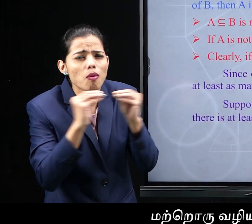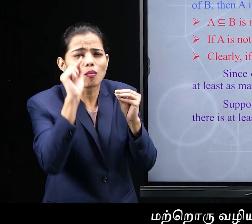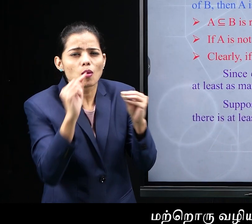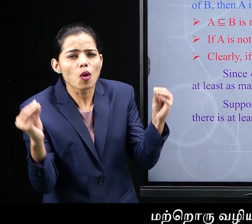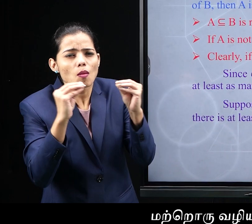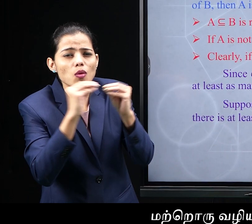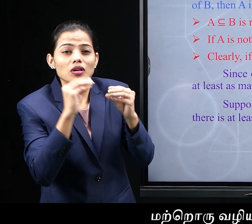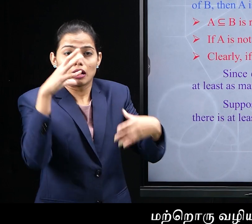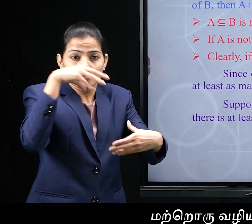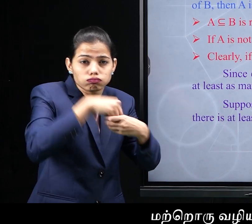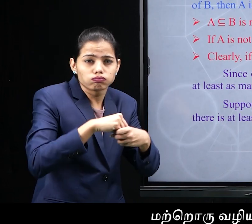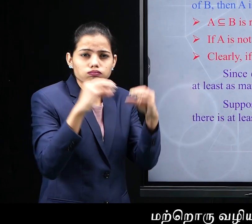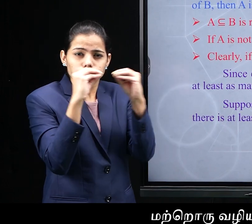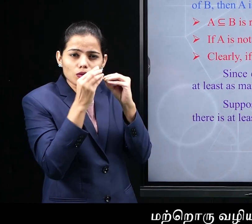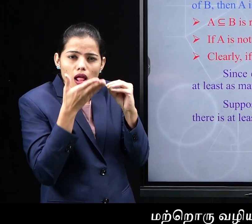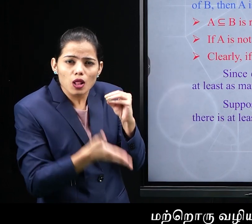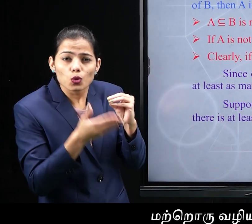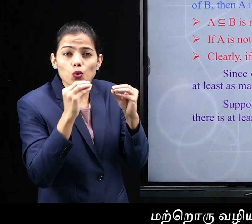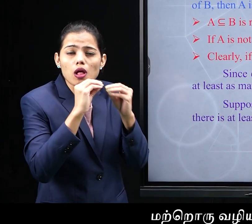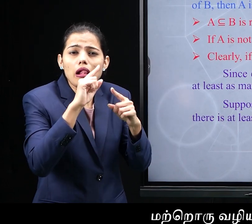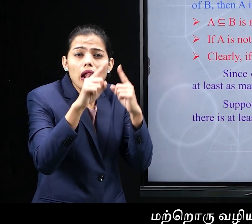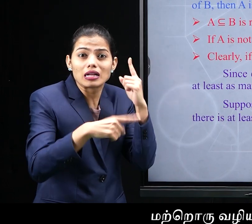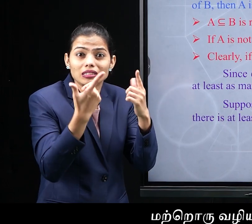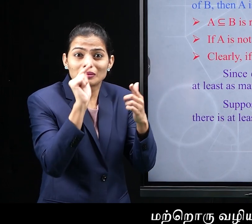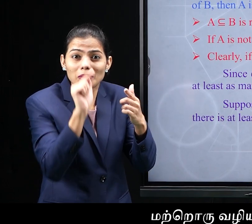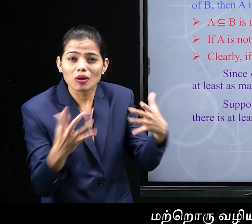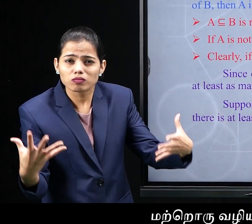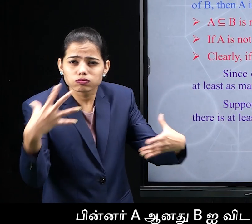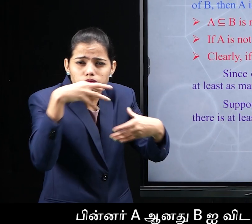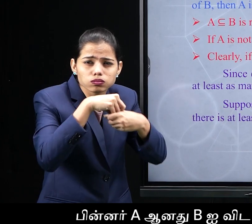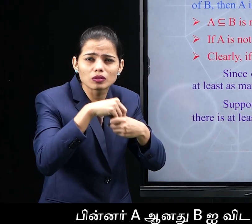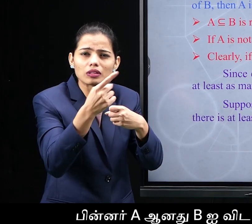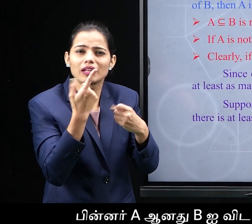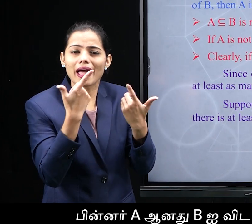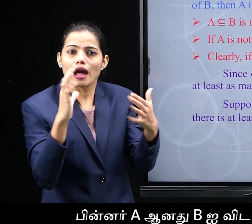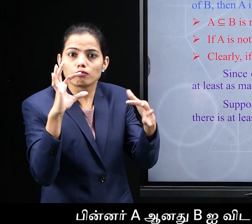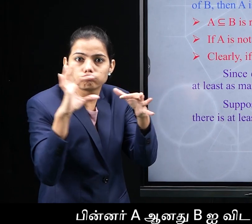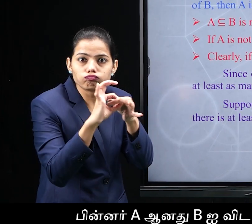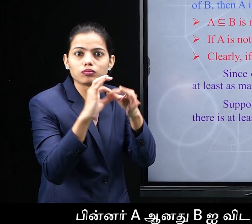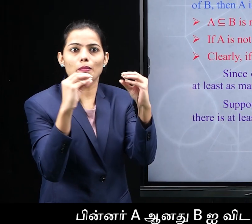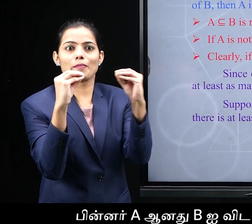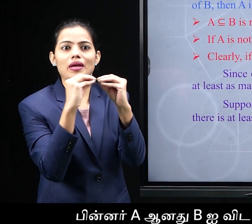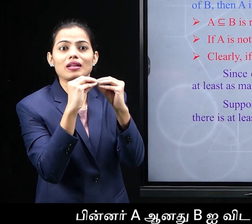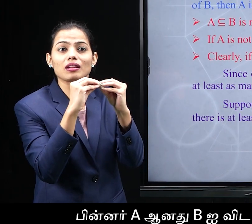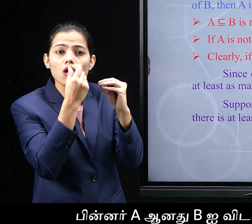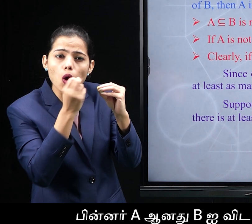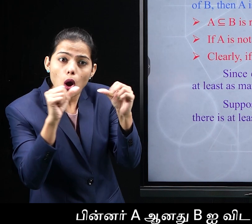A n வட்ட அடைப்புக்குறிக்குள் B ஐ விட பெரியது. பின்னர் A ஆனது B ஐ விட அதிகமான